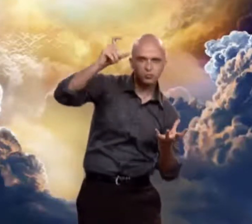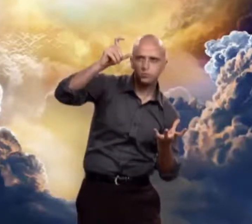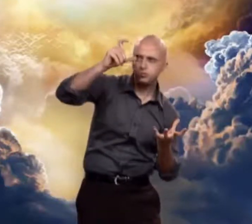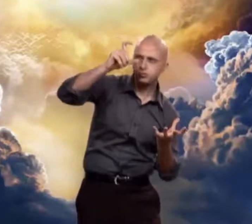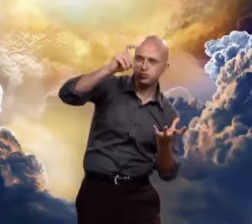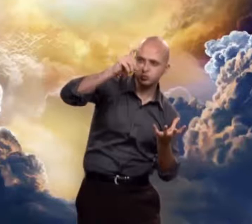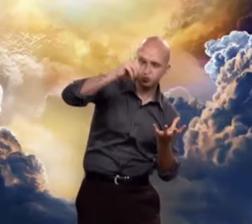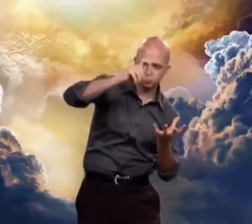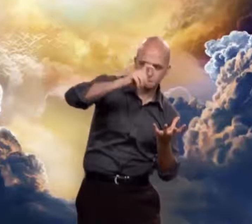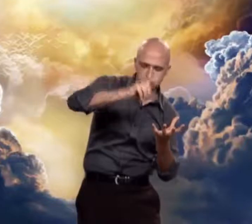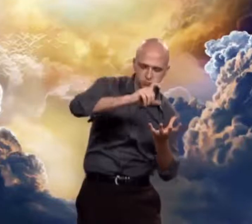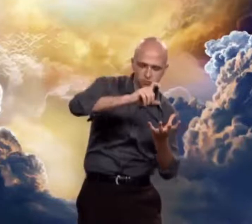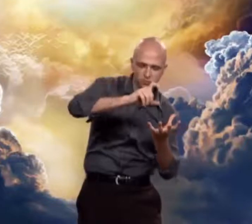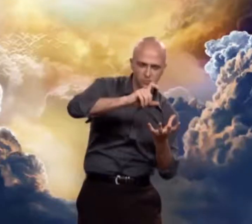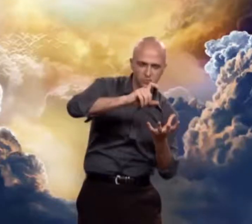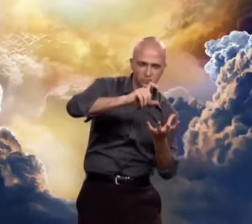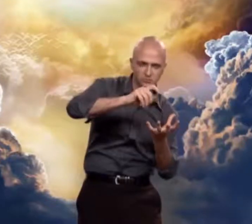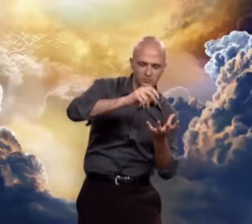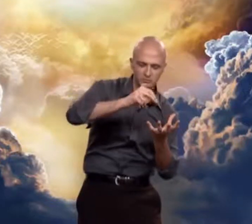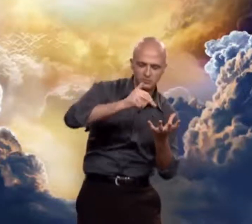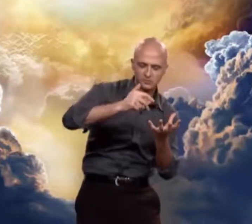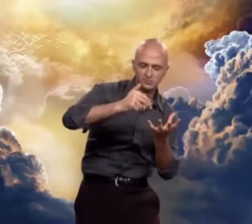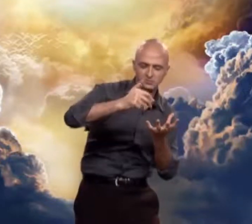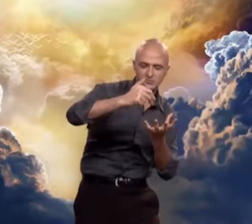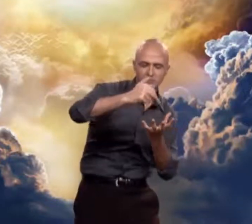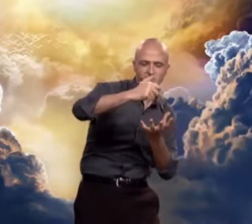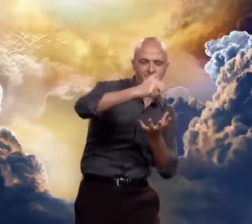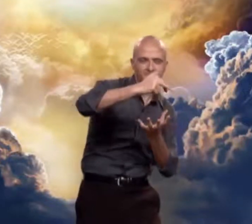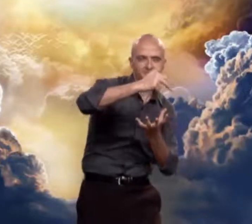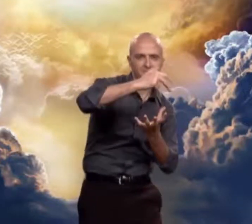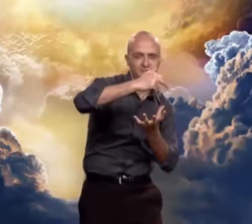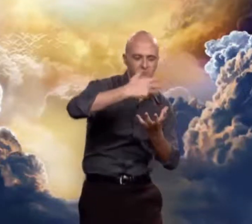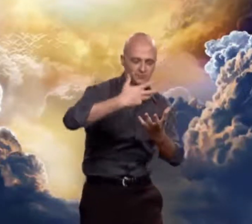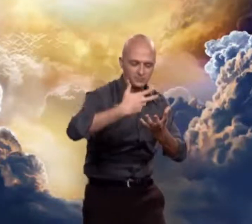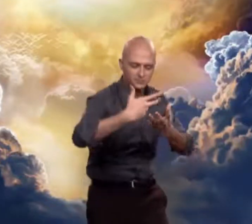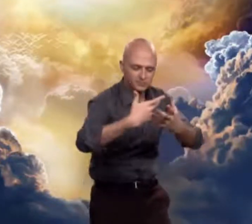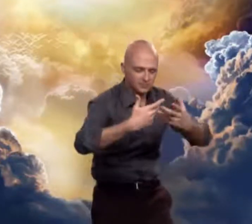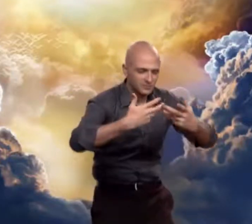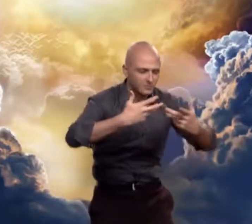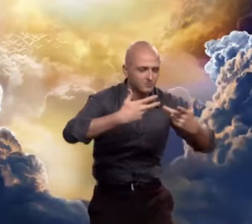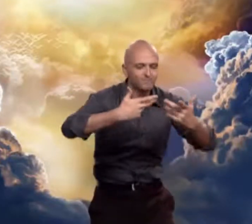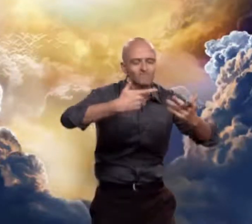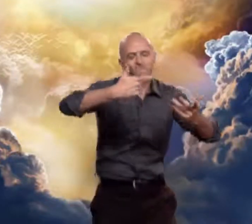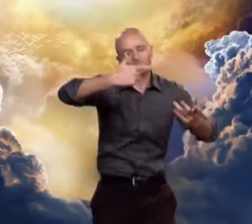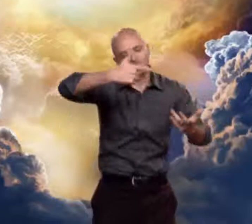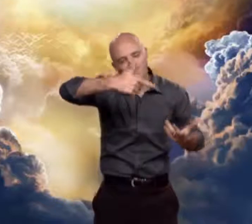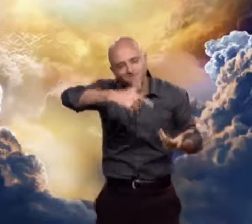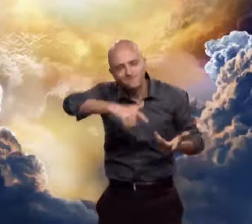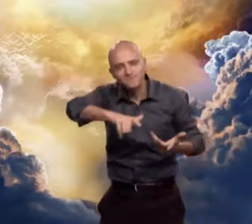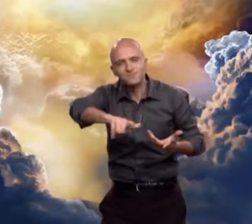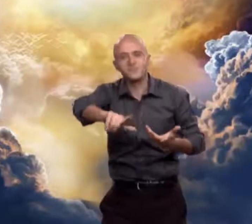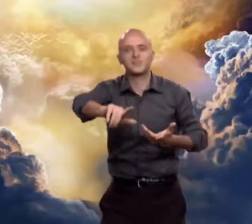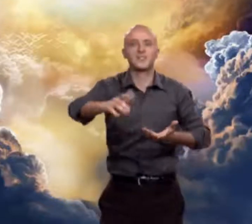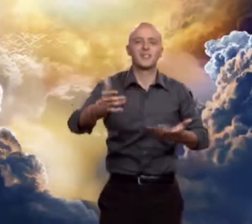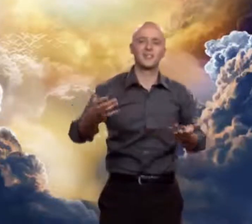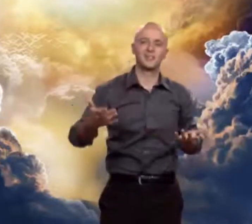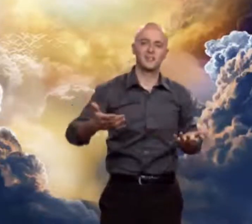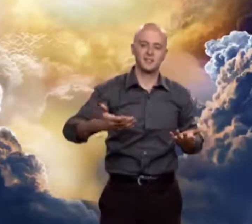Banindo Satanás do céu, Deus demonstrou sua justiça e honra. Entretanto, quando o ser humano pecou, Deus ofereceu